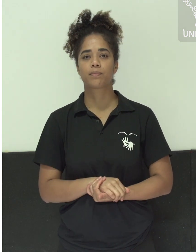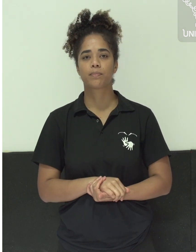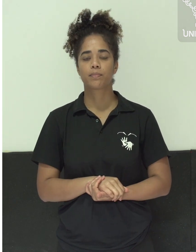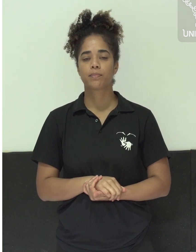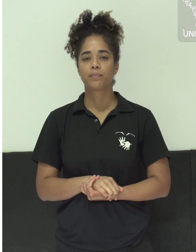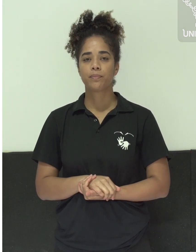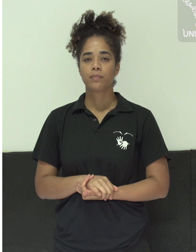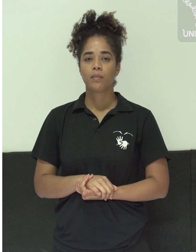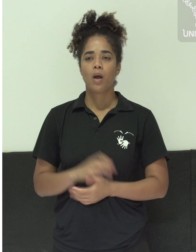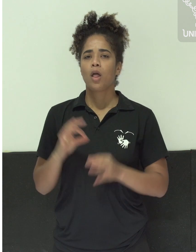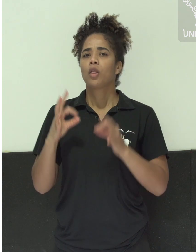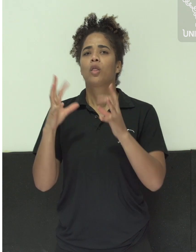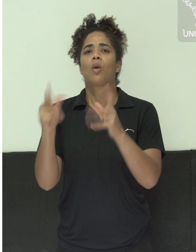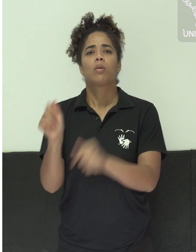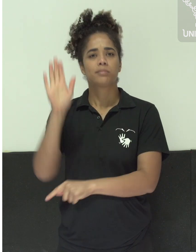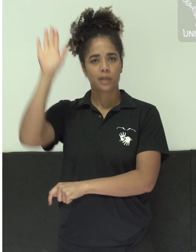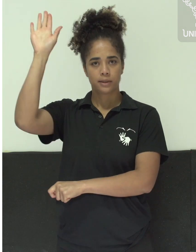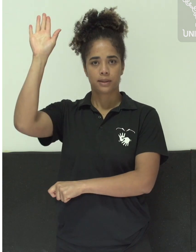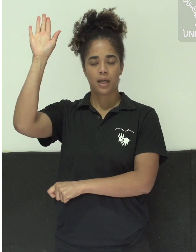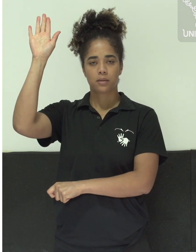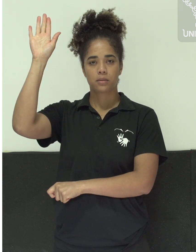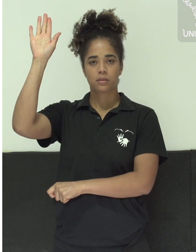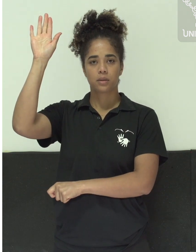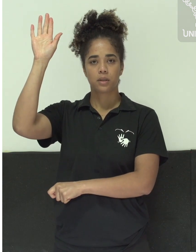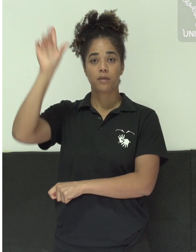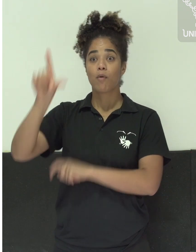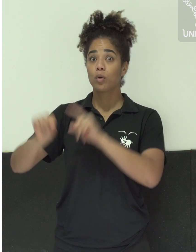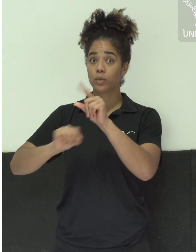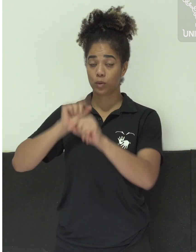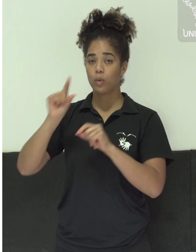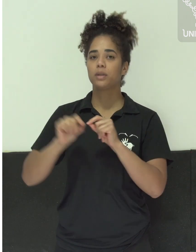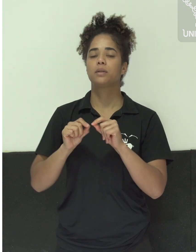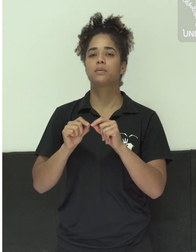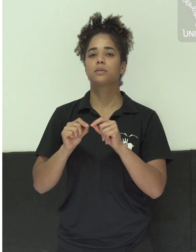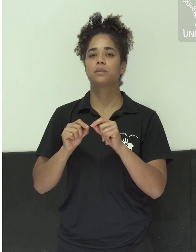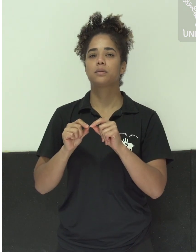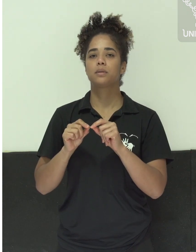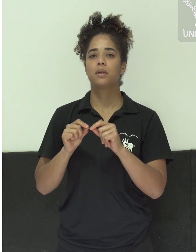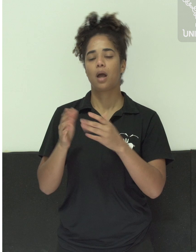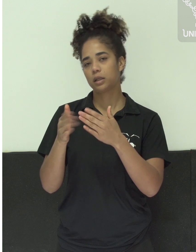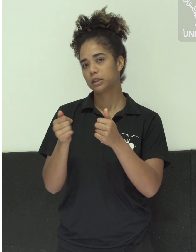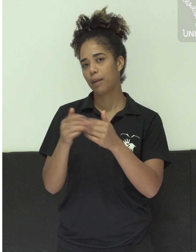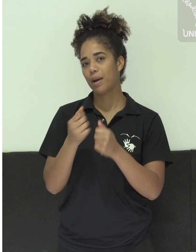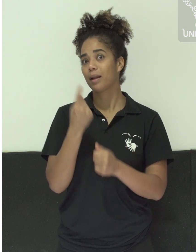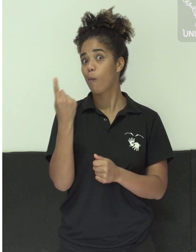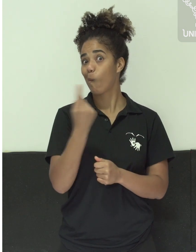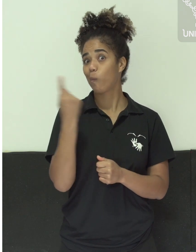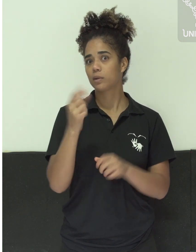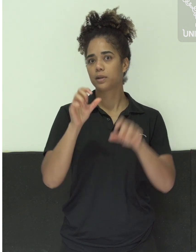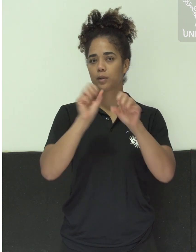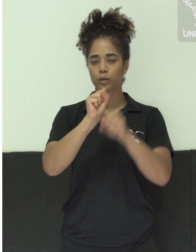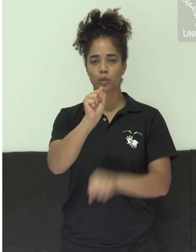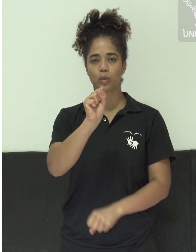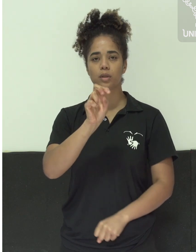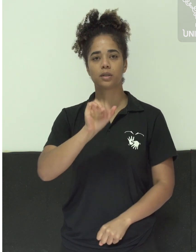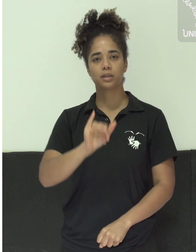Para todos os candidatos aprovados em chamada única regular do SISU, será enviado correio